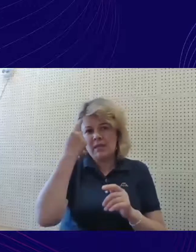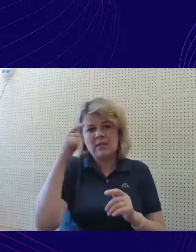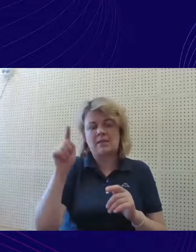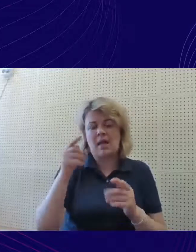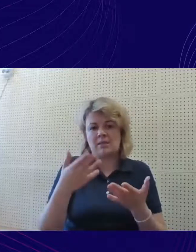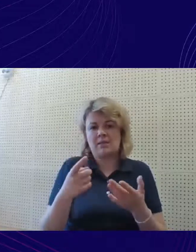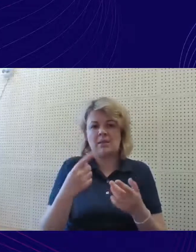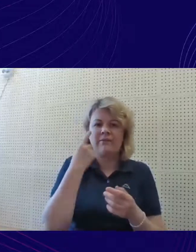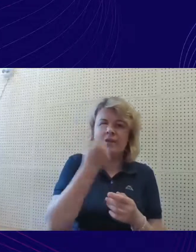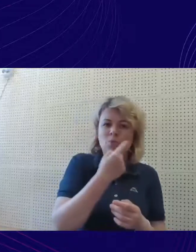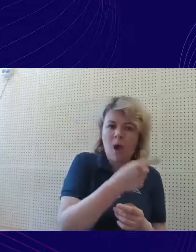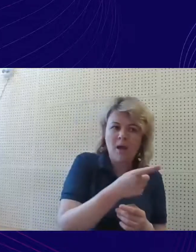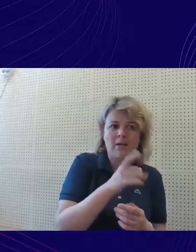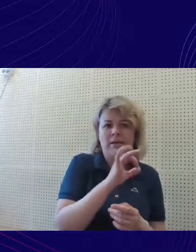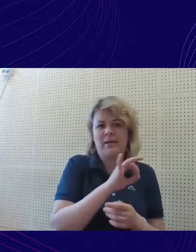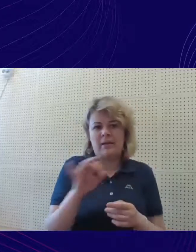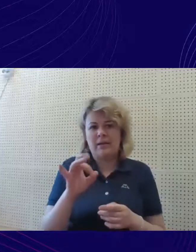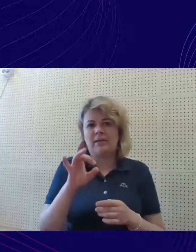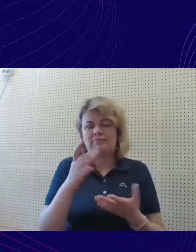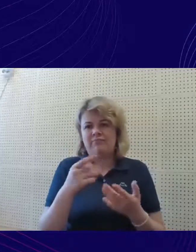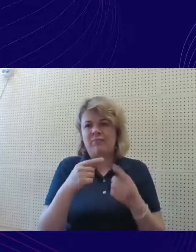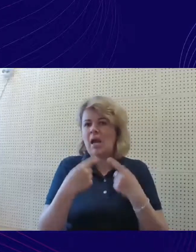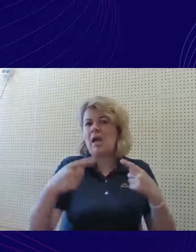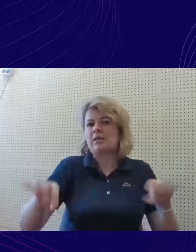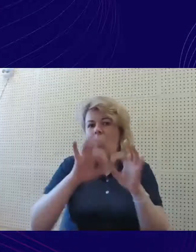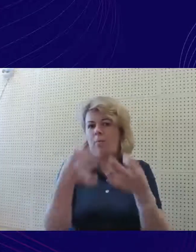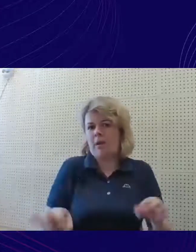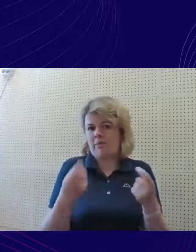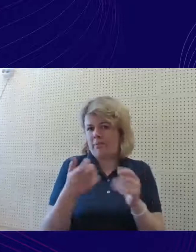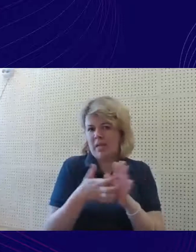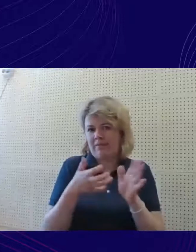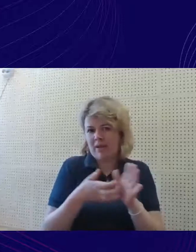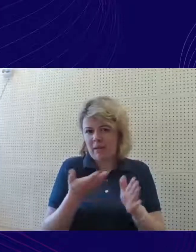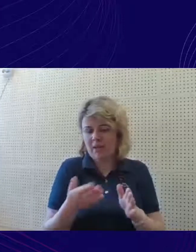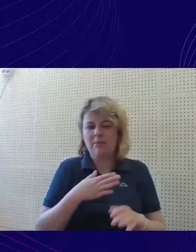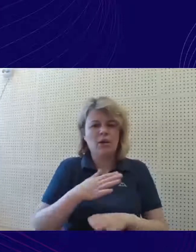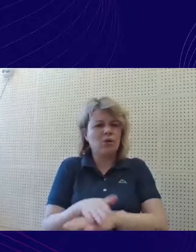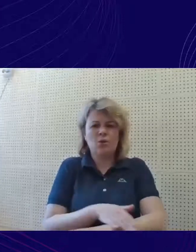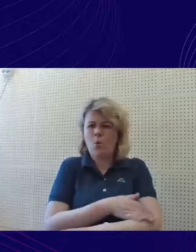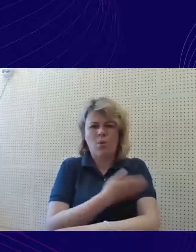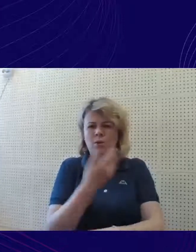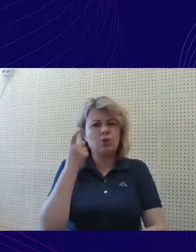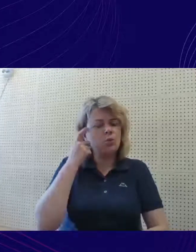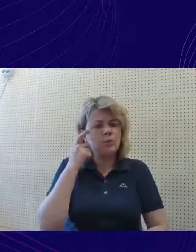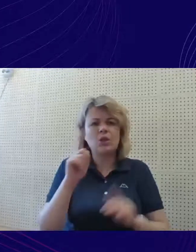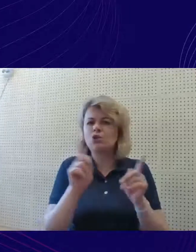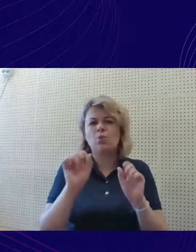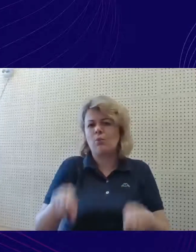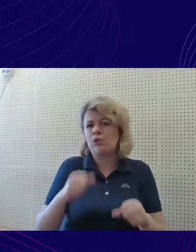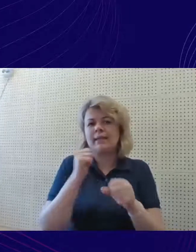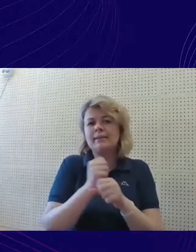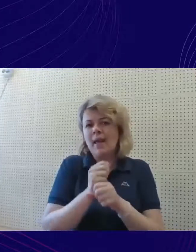и ритмическое разнообразие. Вот какой-то. И мы долго думали, что